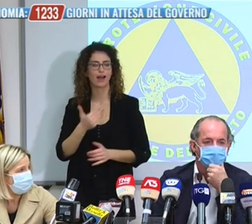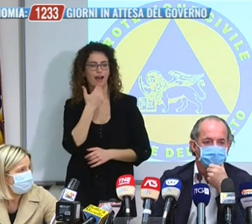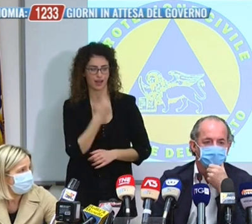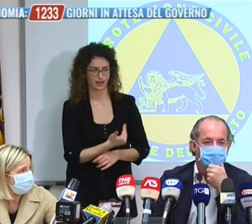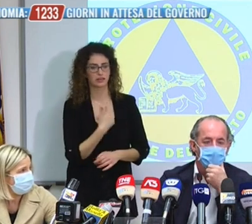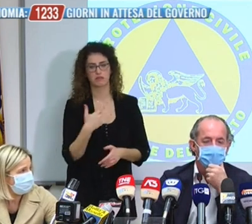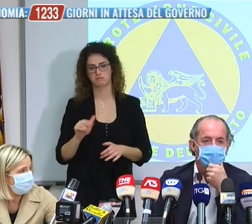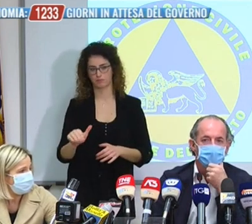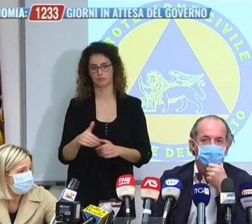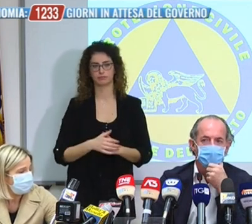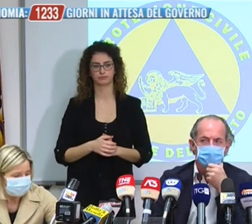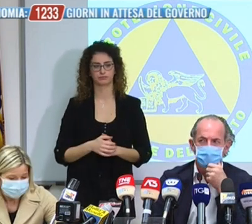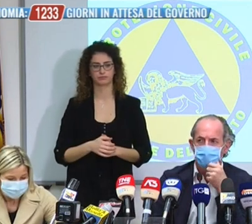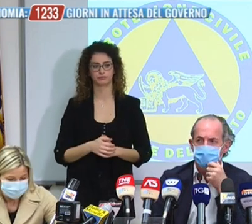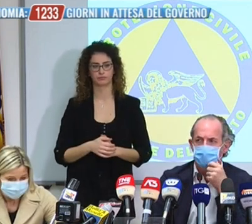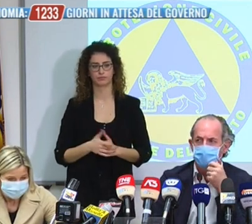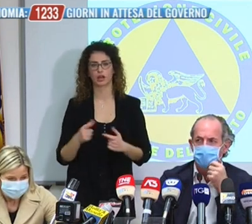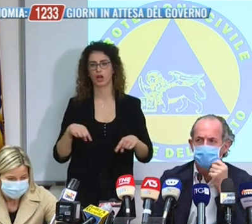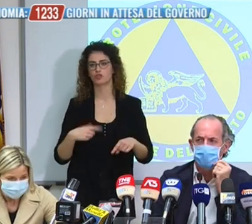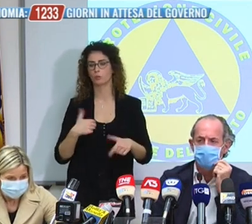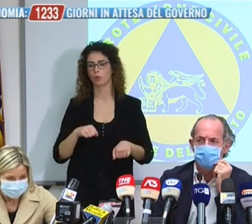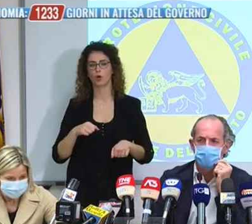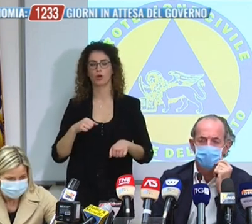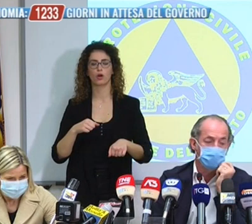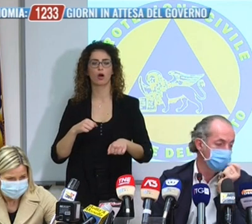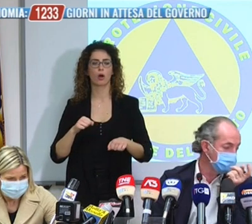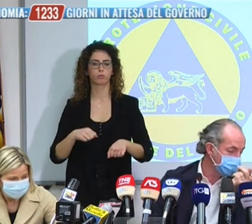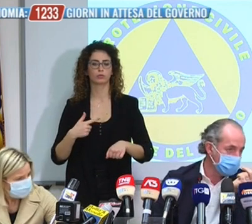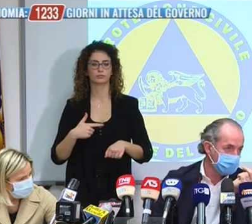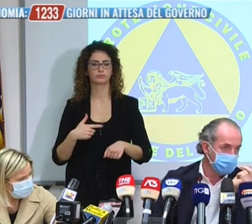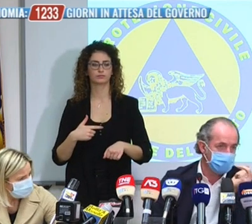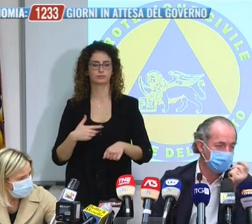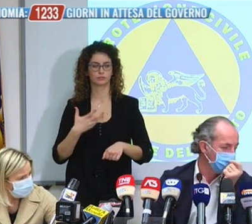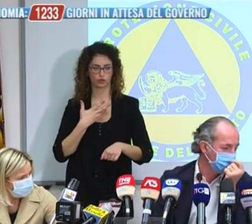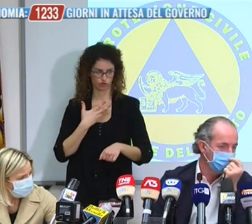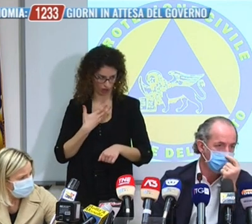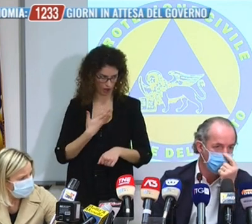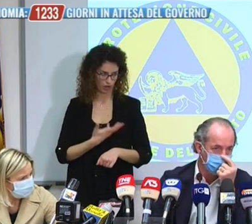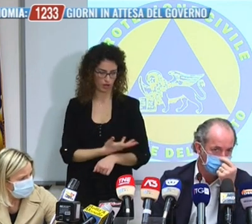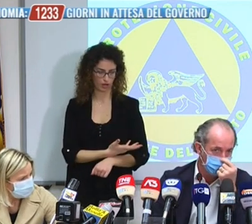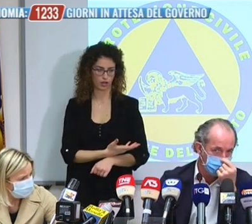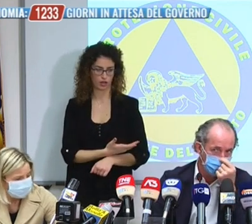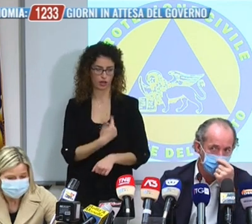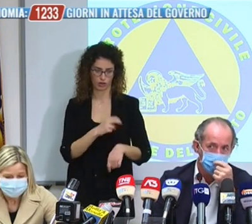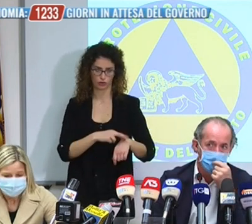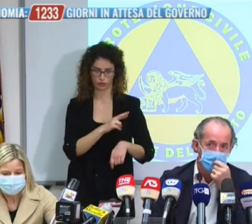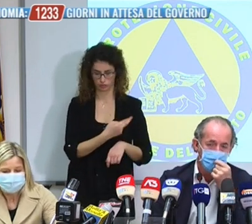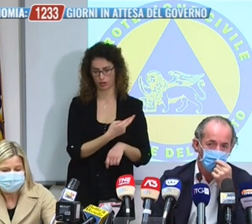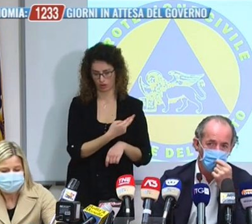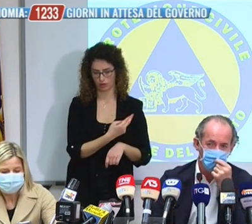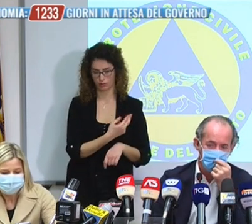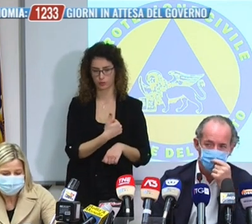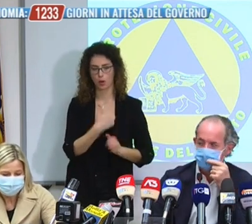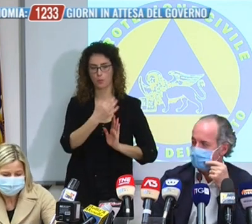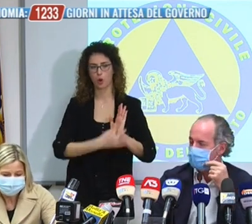prossimi giorni vi daremo. Però se andate a vedere, ad esempio oggi potremmo darvi, che ci sta, visto quello che dovrà dirvi la dottoressa Russo,